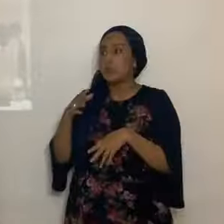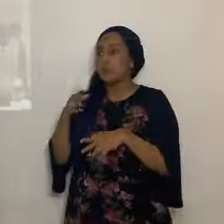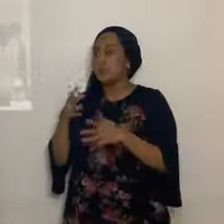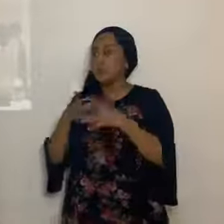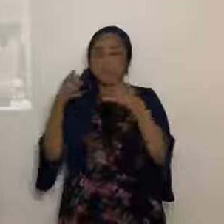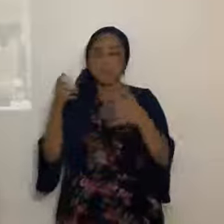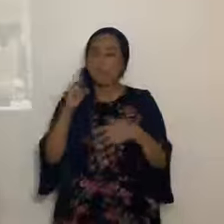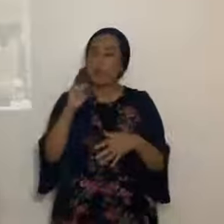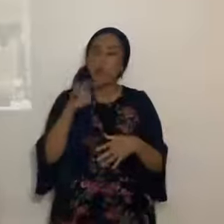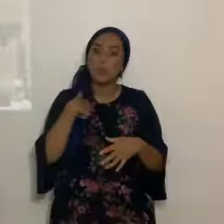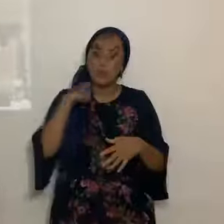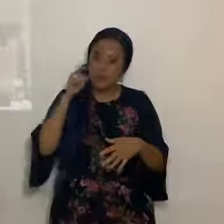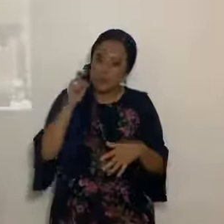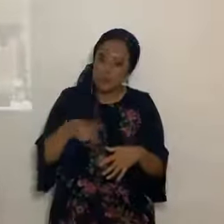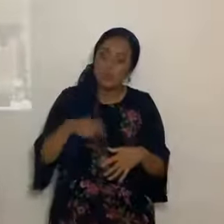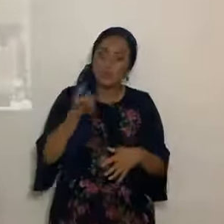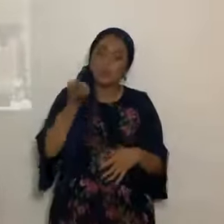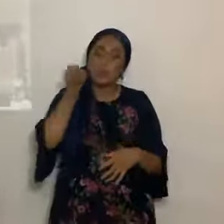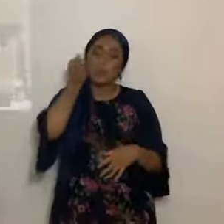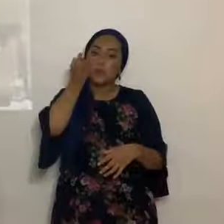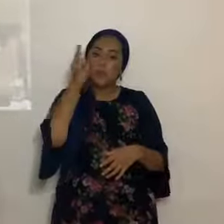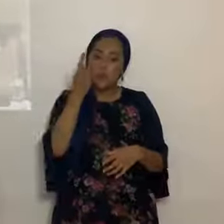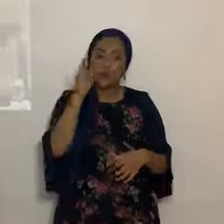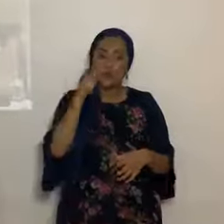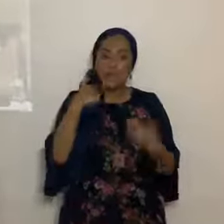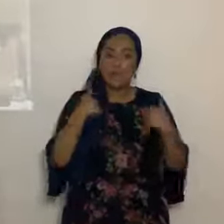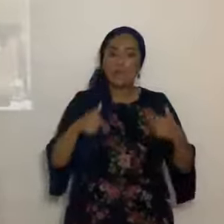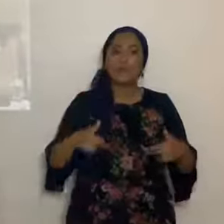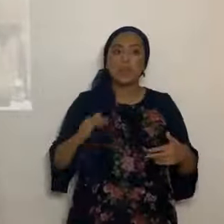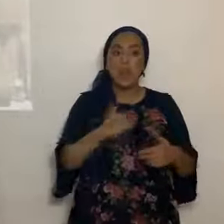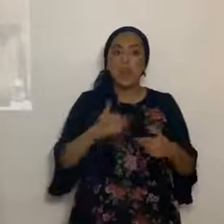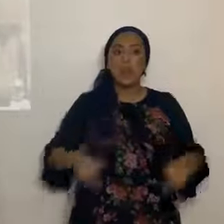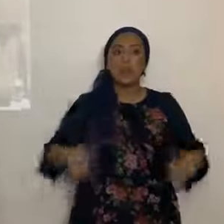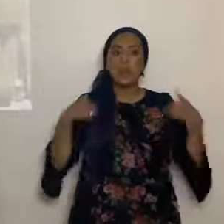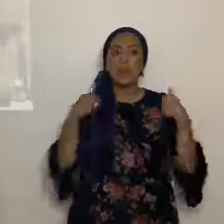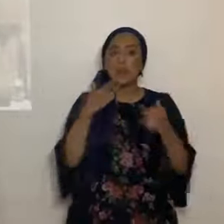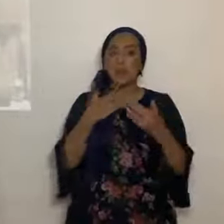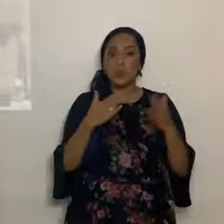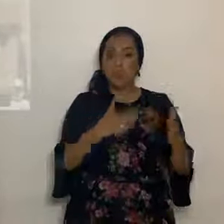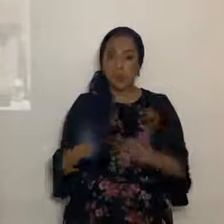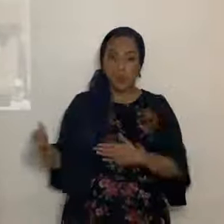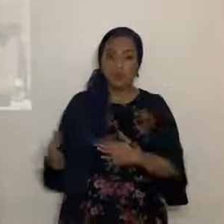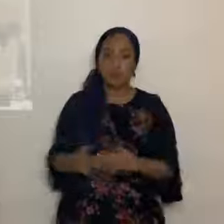que comprender, que tenemos que llevar una dieta saludable.